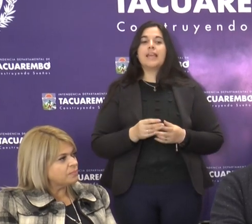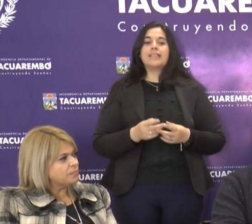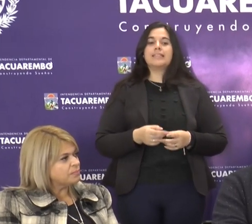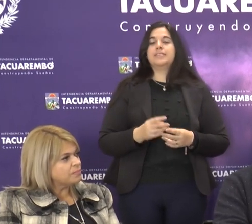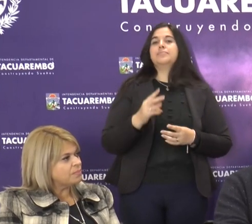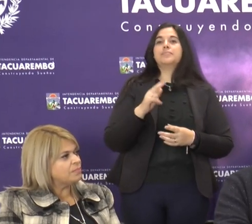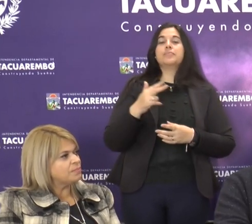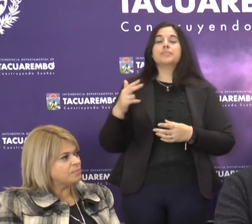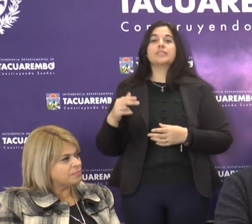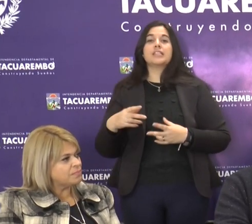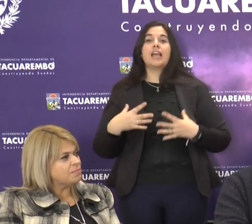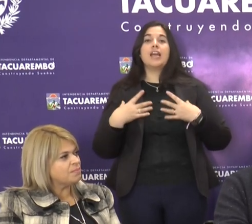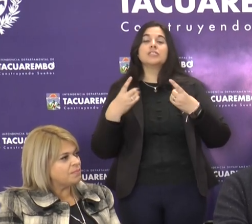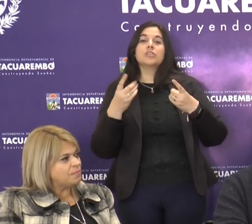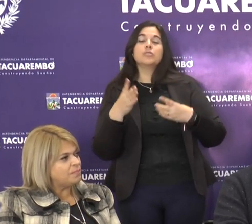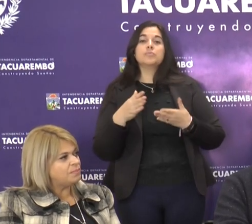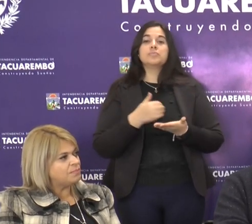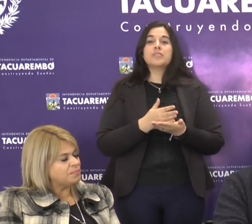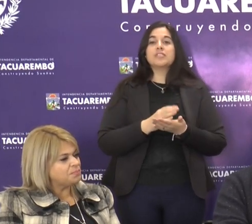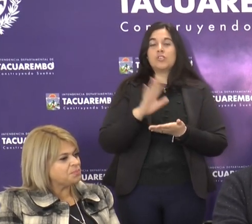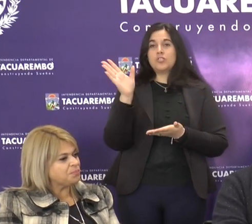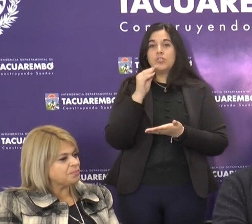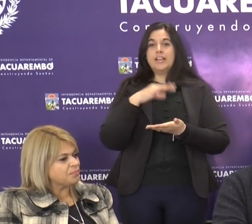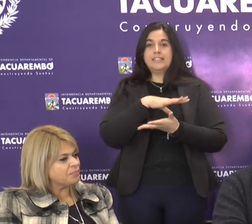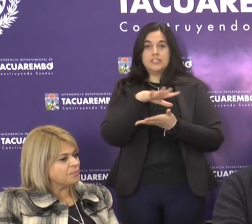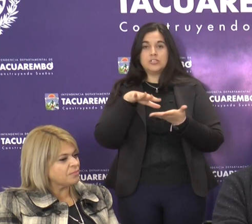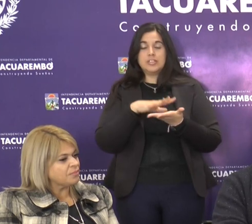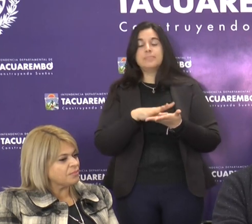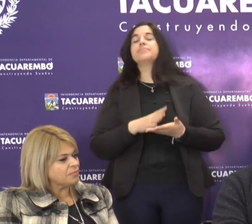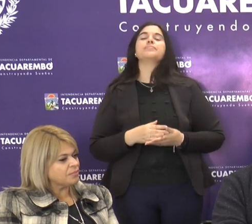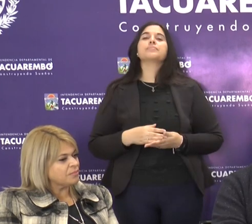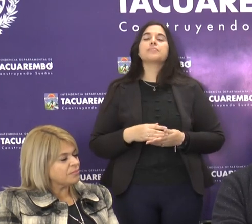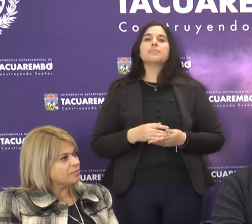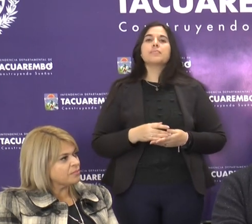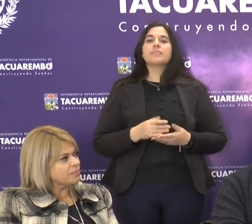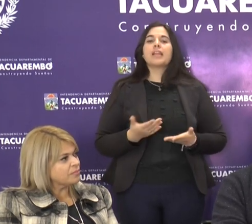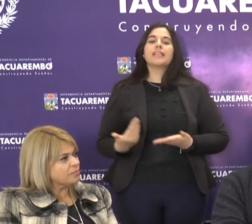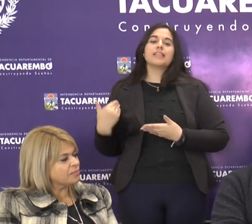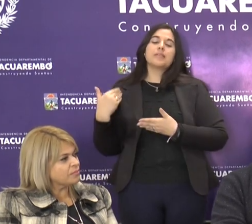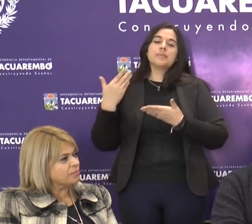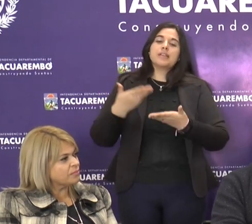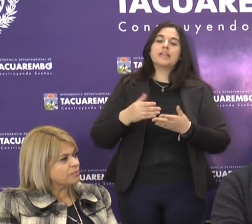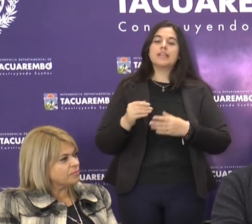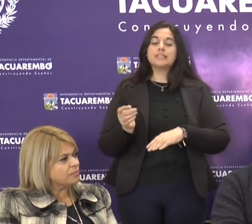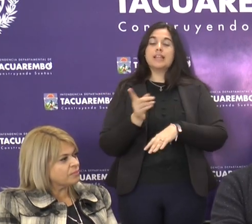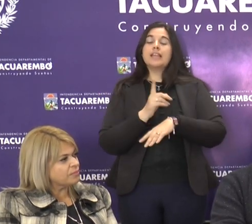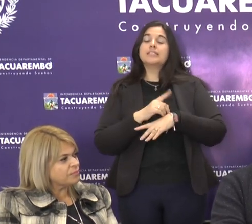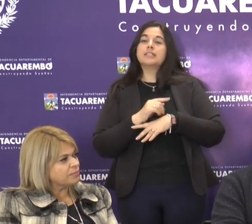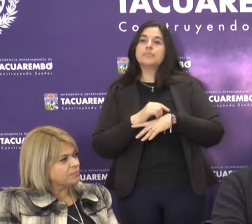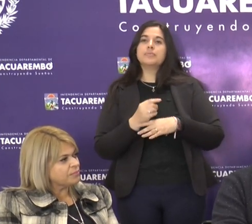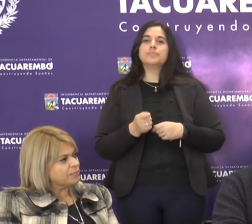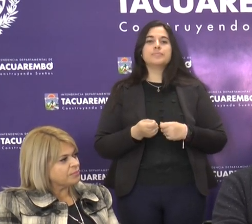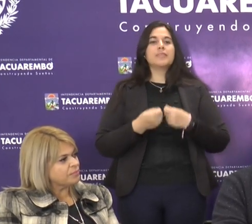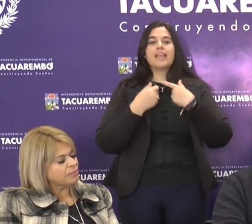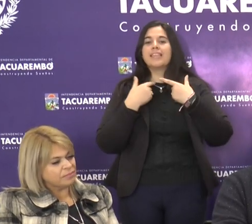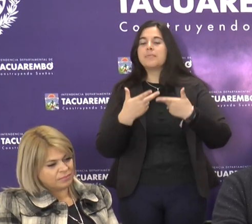Salud, Promoción Social y Asistencia Social. Con el devenir del tiempo, la demanda de